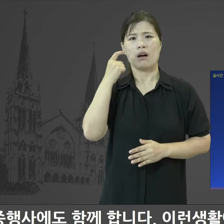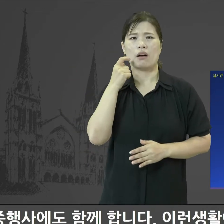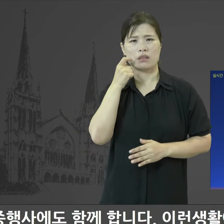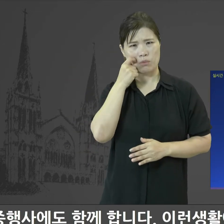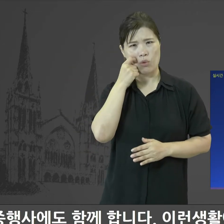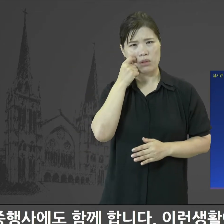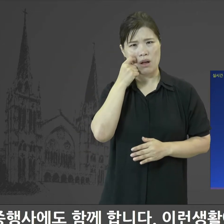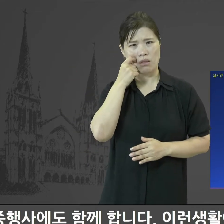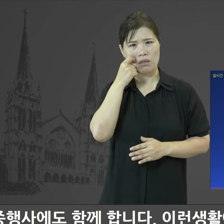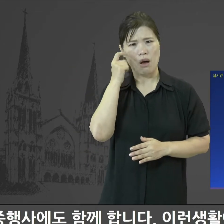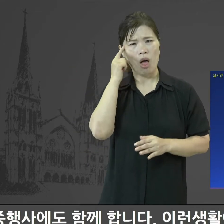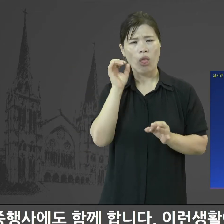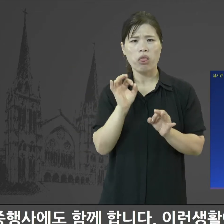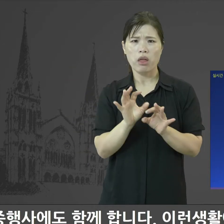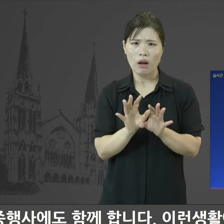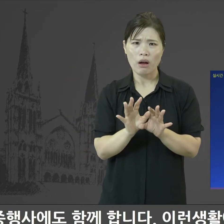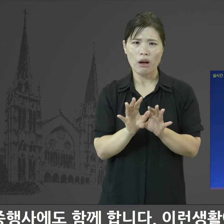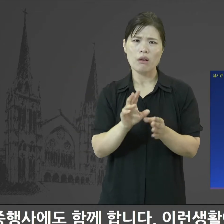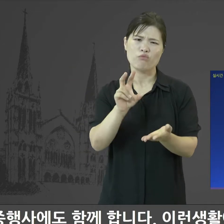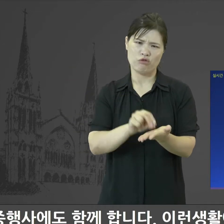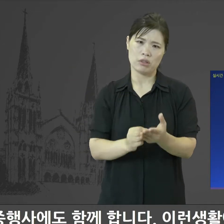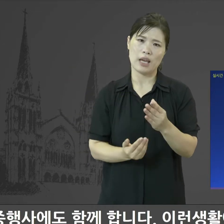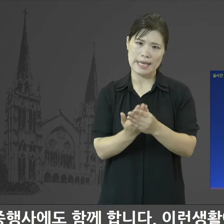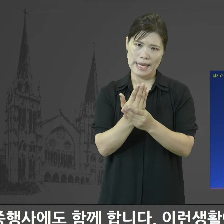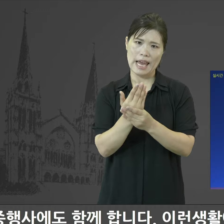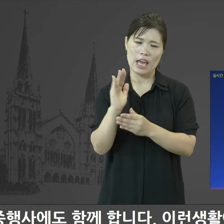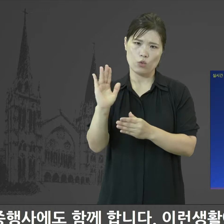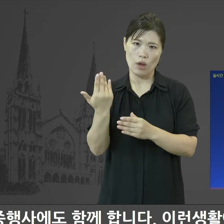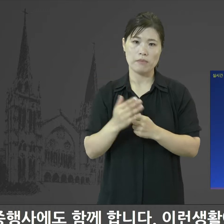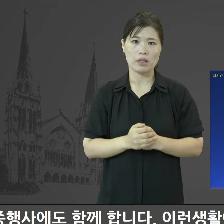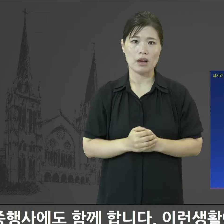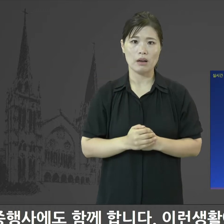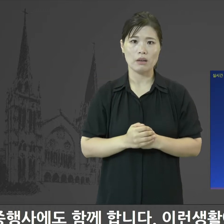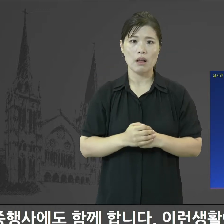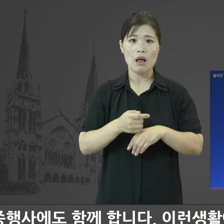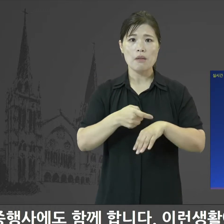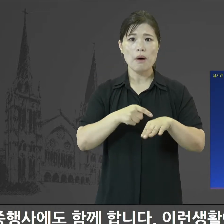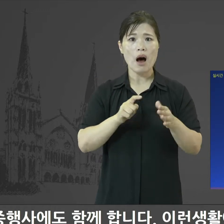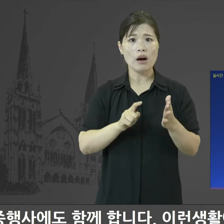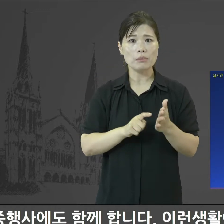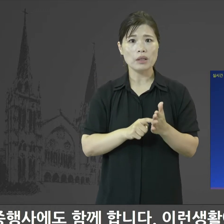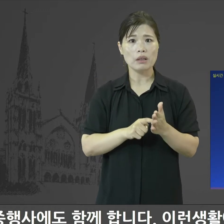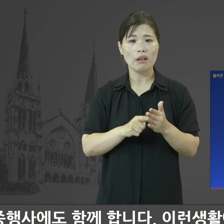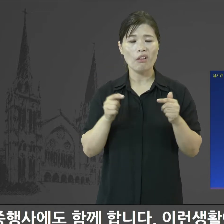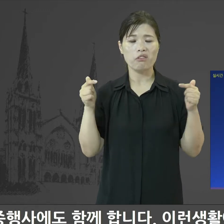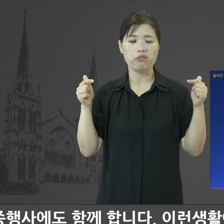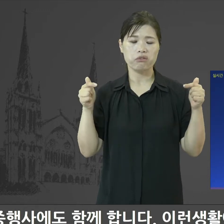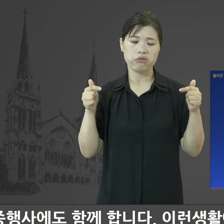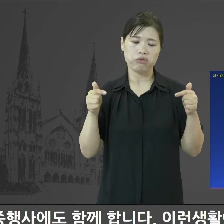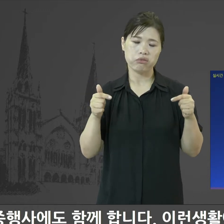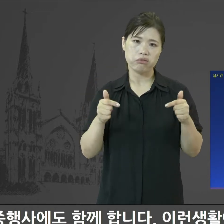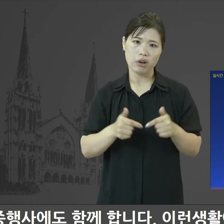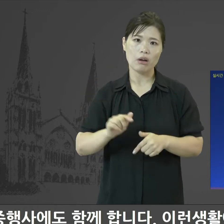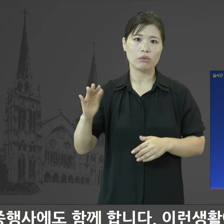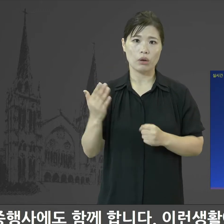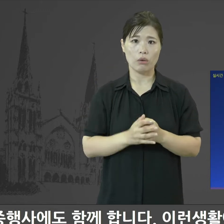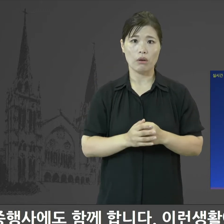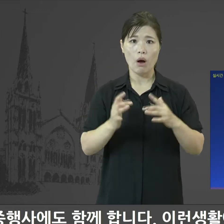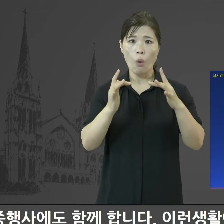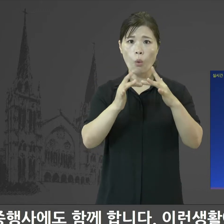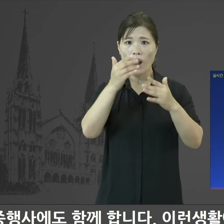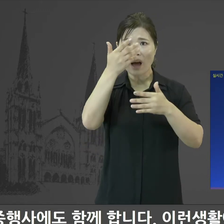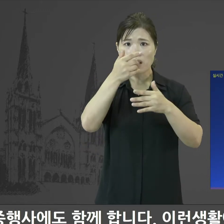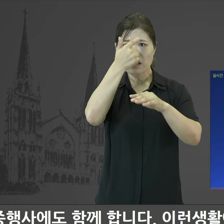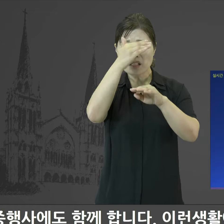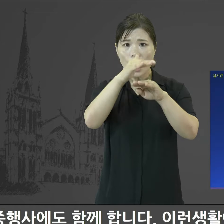어떤 문제들에 맞닥뜨리게 됩니다. 서서히 마음이 식어져 가고 온라인 예배에 참여해도